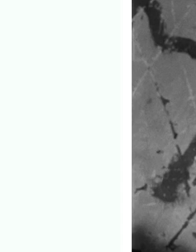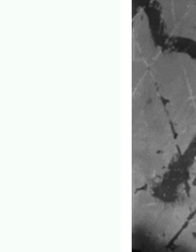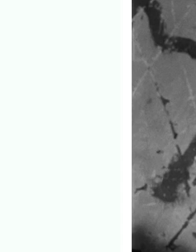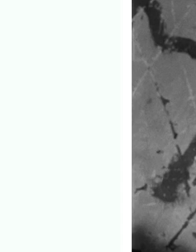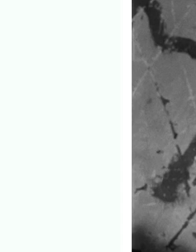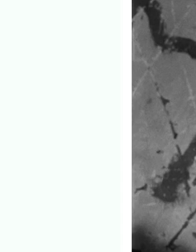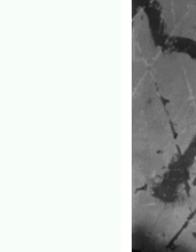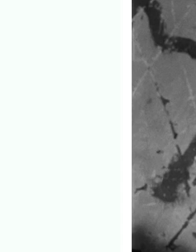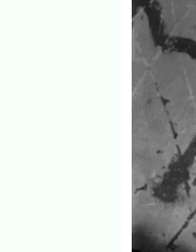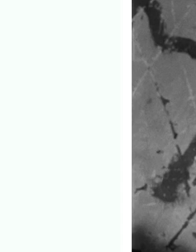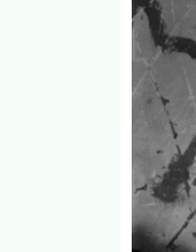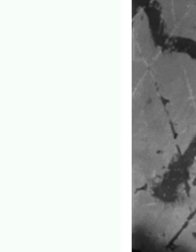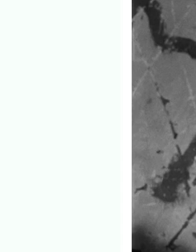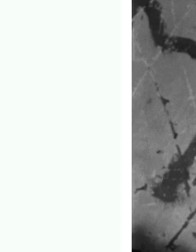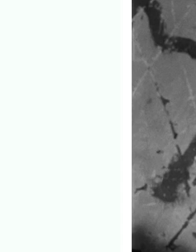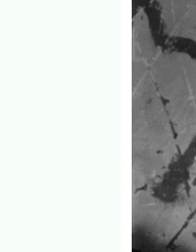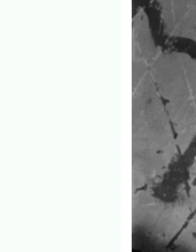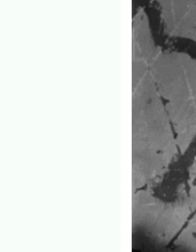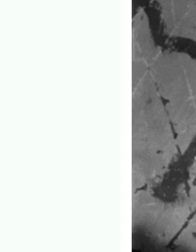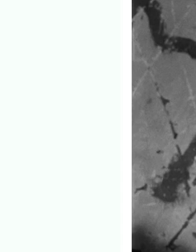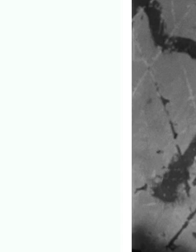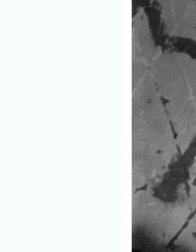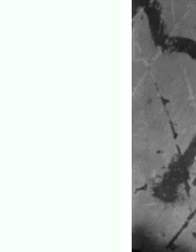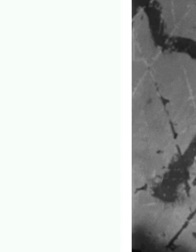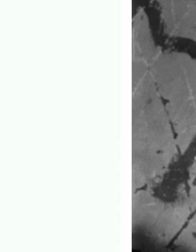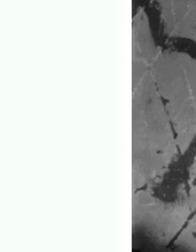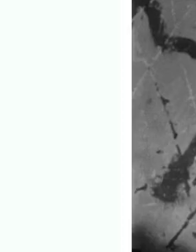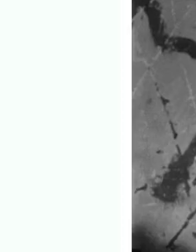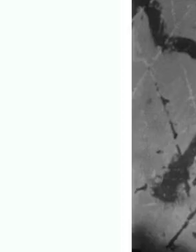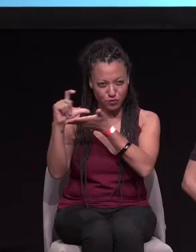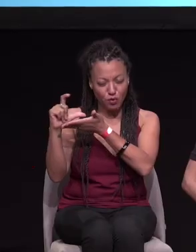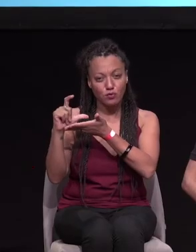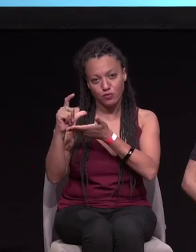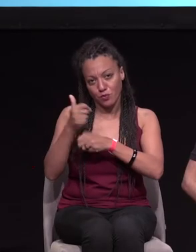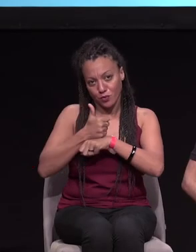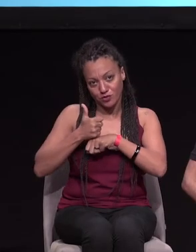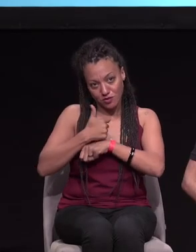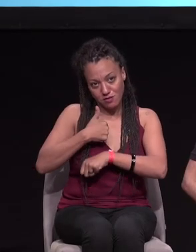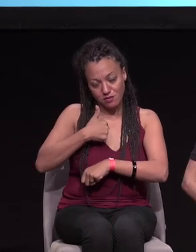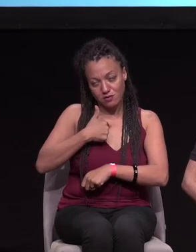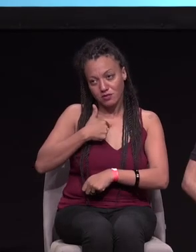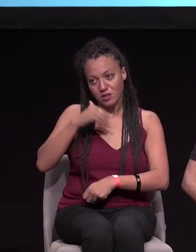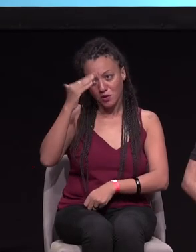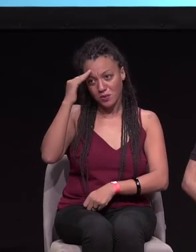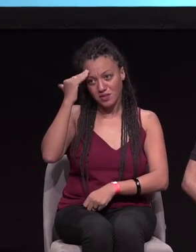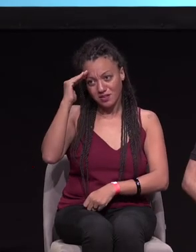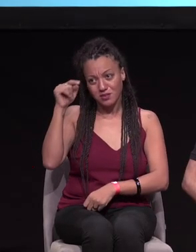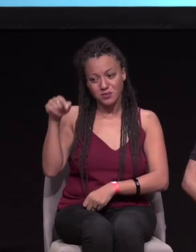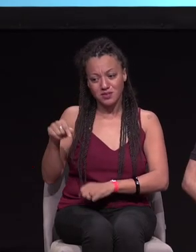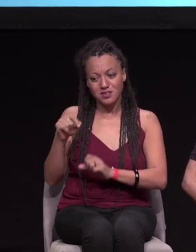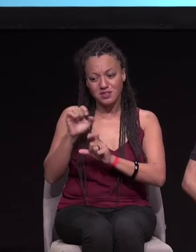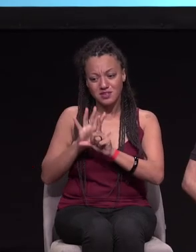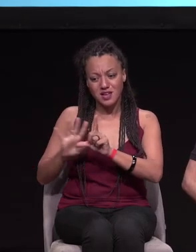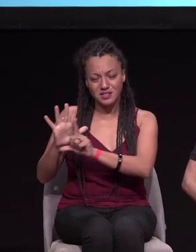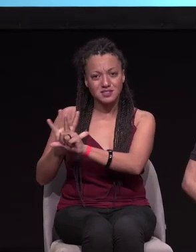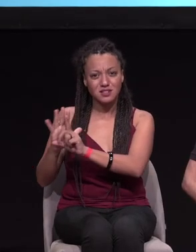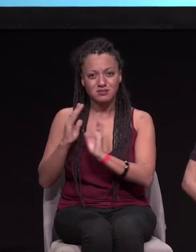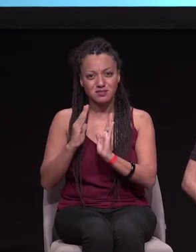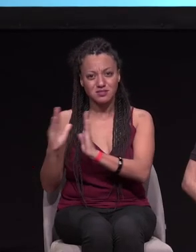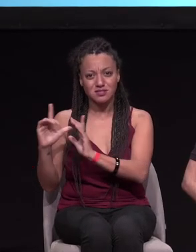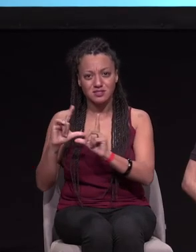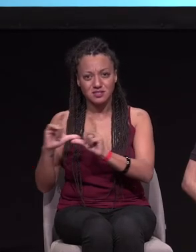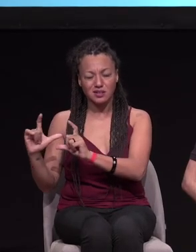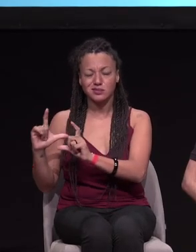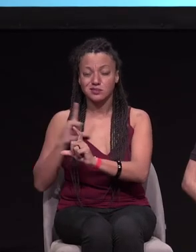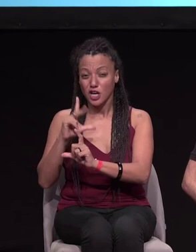história mas que eu enquanto fotógrafo ter entendido que é uma cena carregada de lentes do racismo ainda